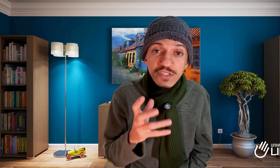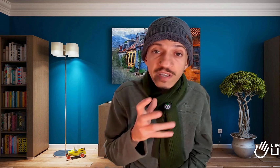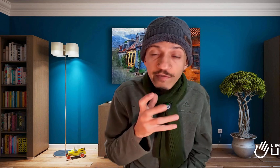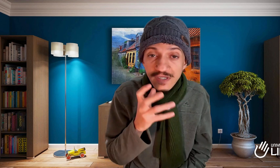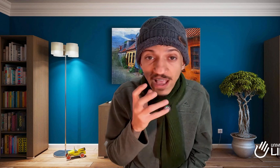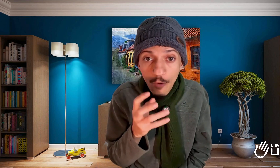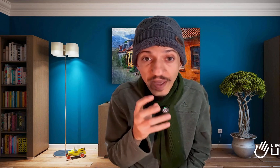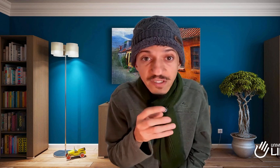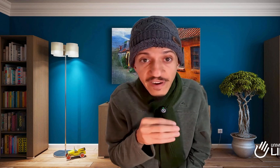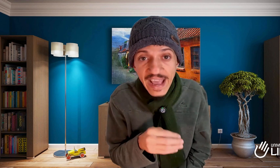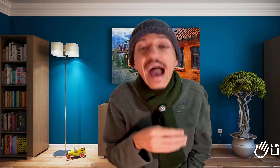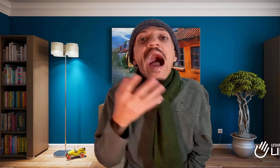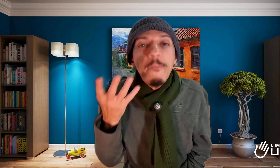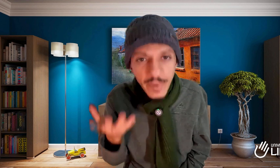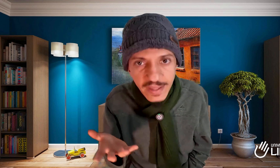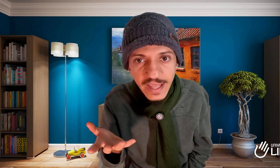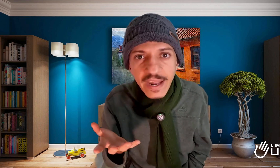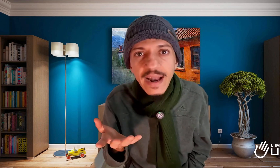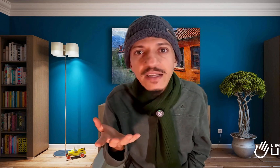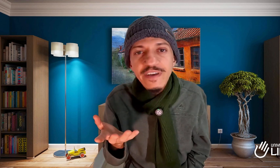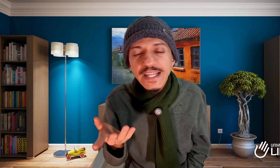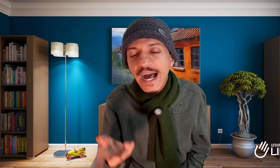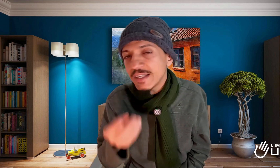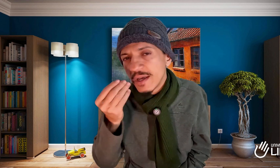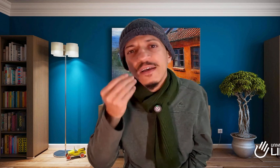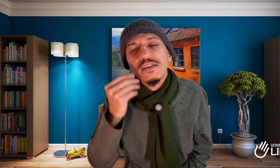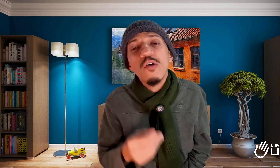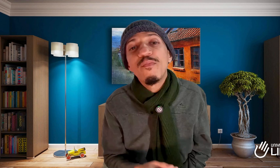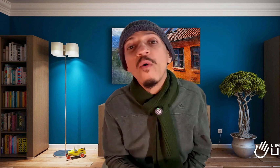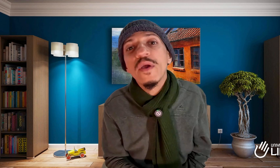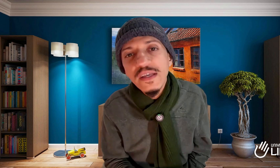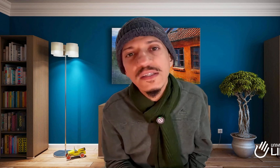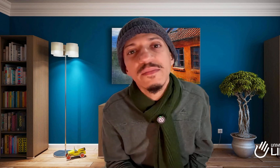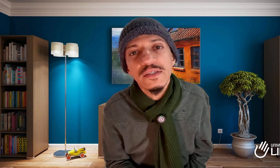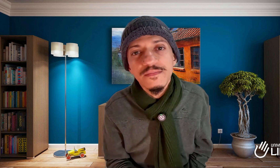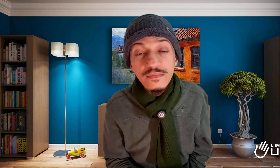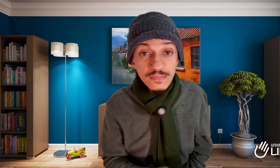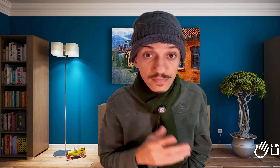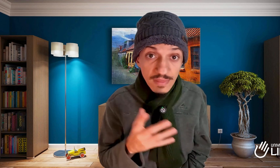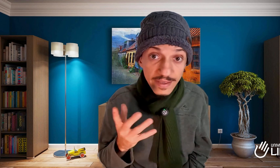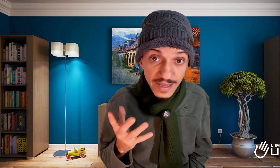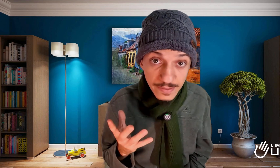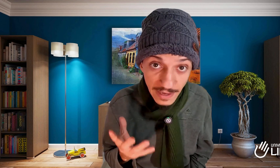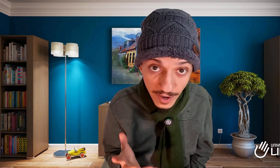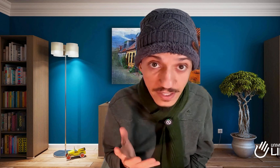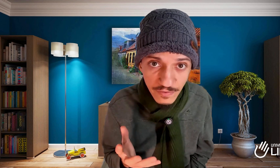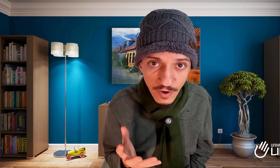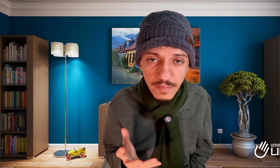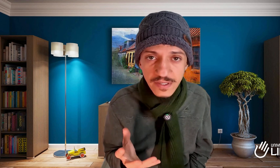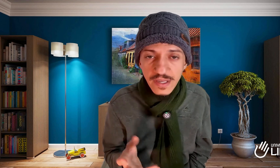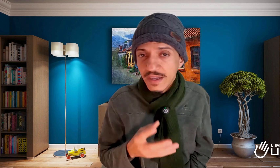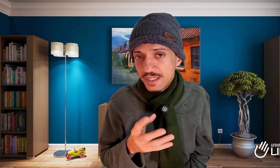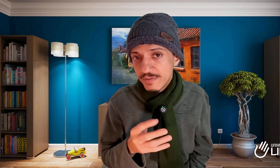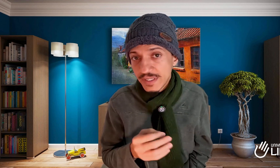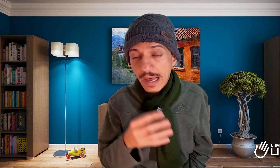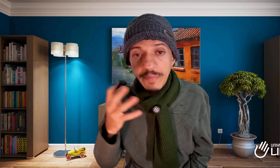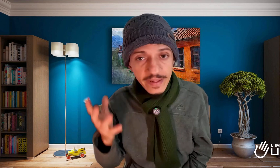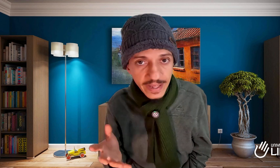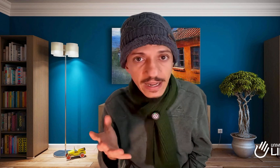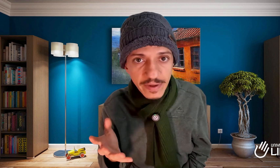você realmente vai aprender ela de verdade são pouquíssimas. E as melhores formas de você aprender a Libras de